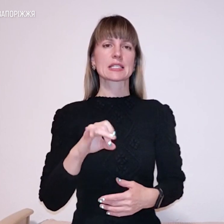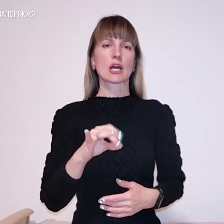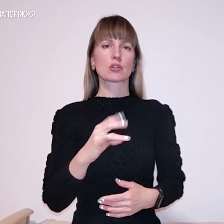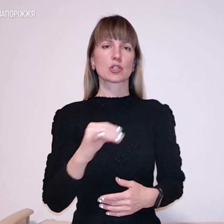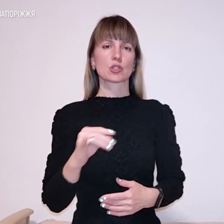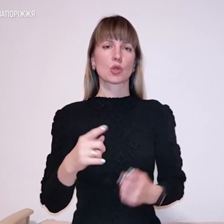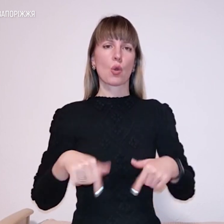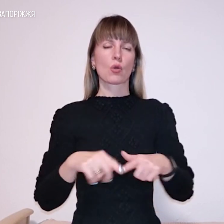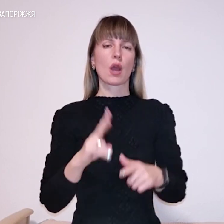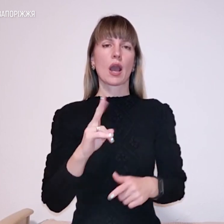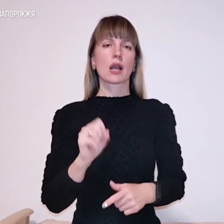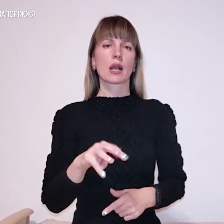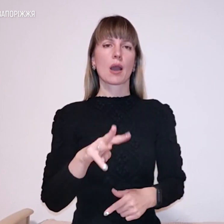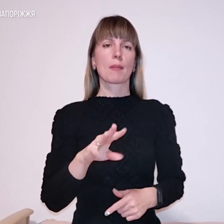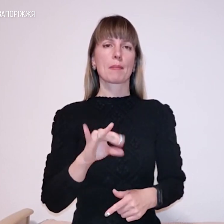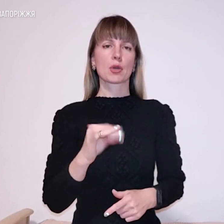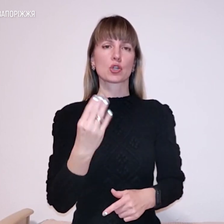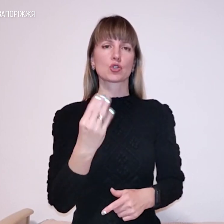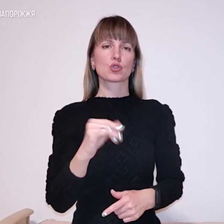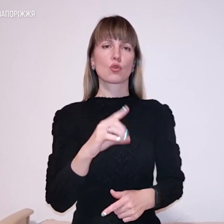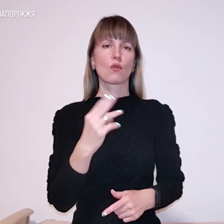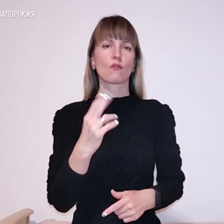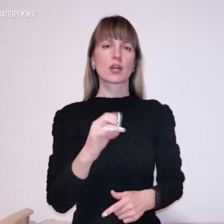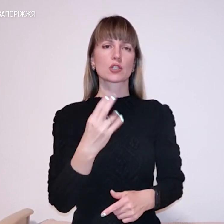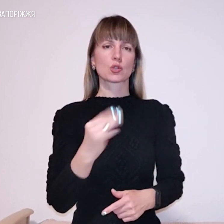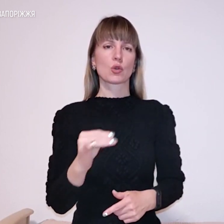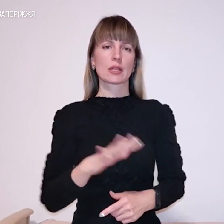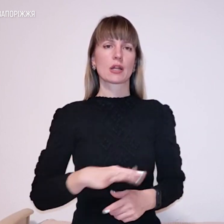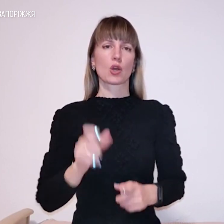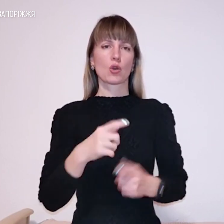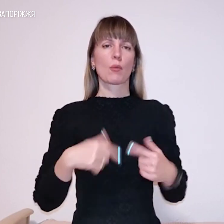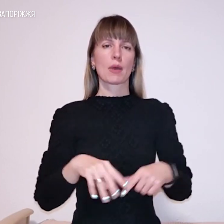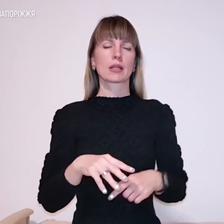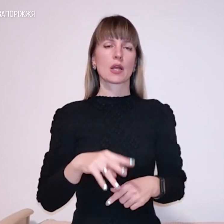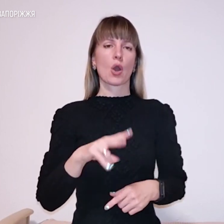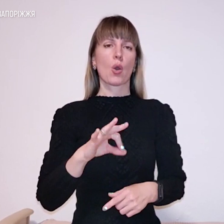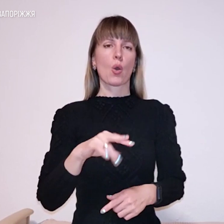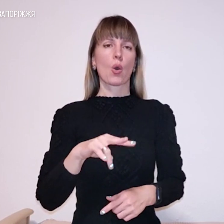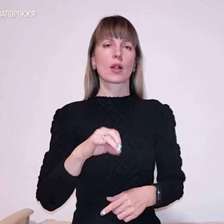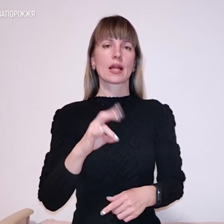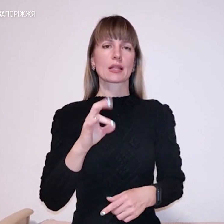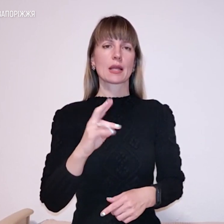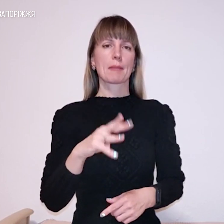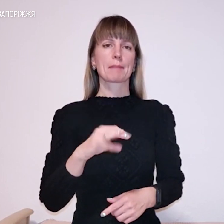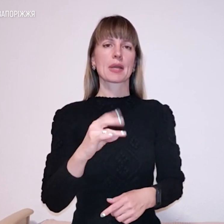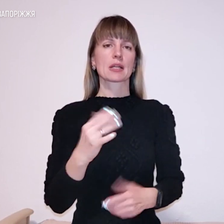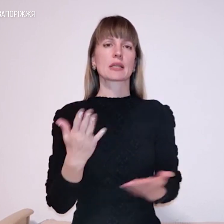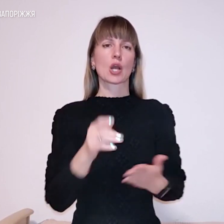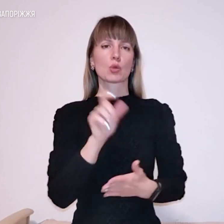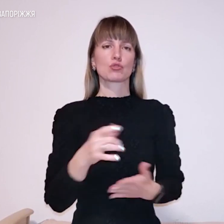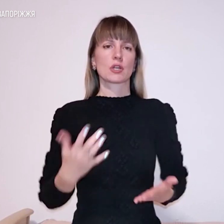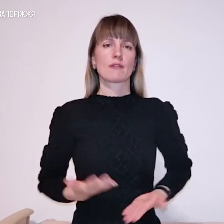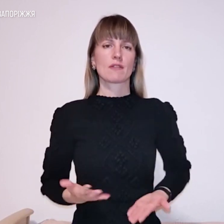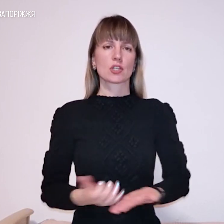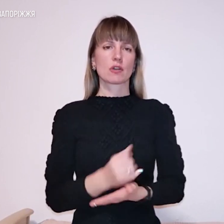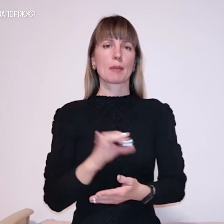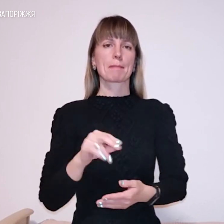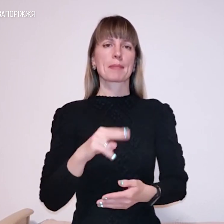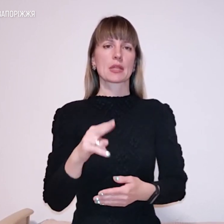Комишувайської територіальної громади Олена Никитенко. Та розповіла, як люди виживають нині під обстрілами. Не